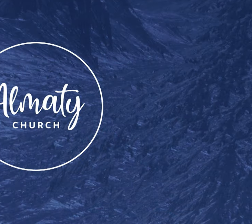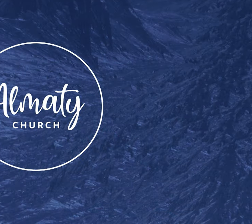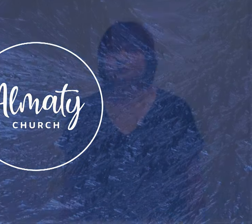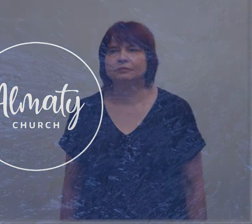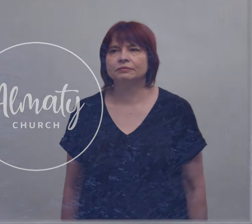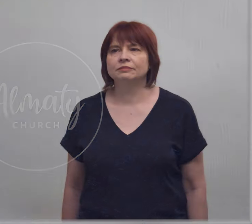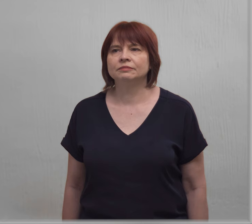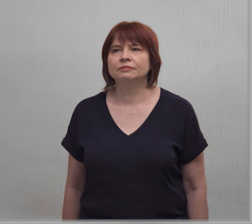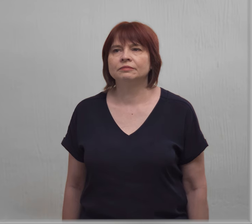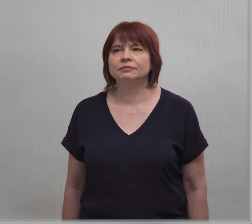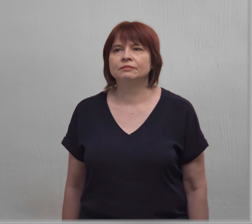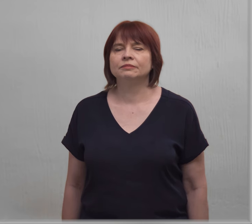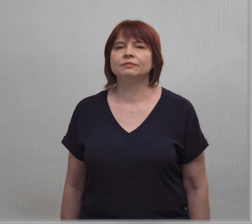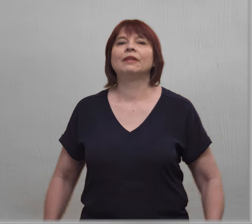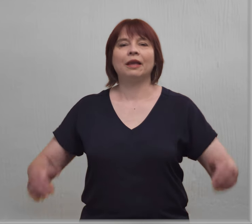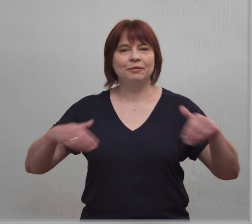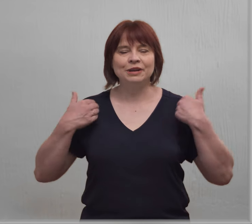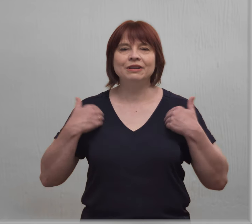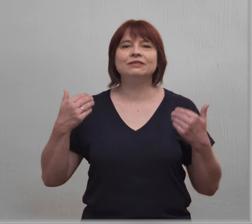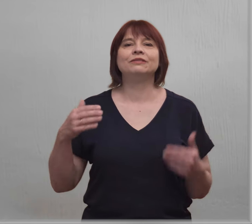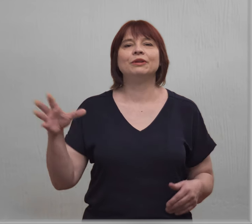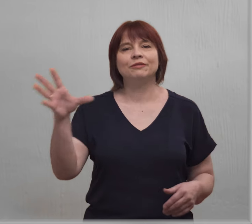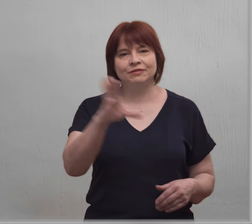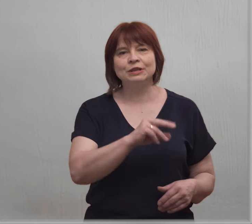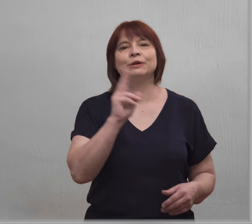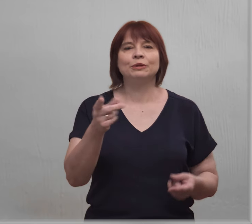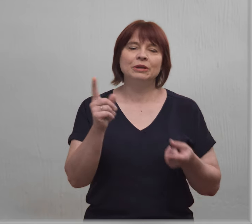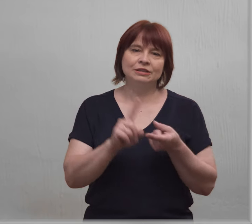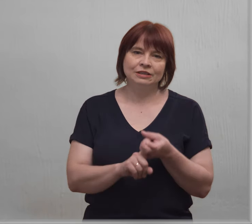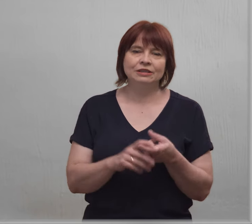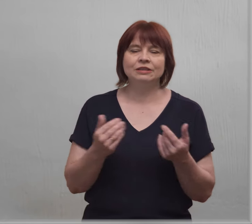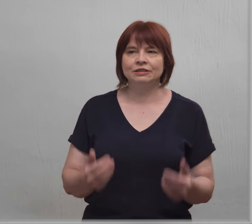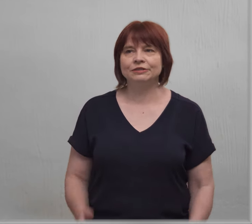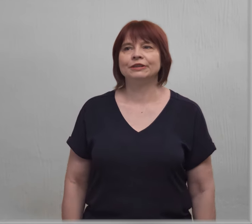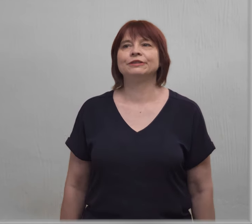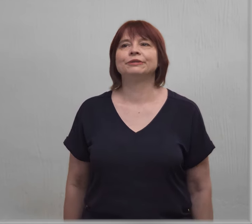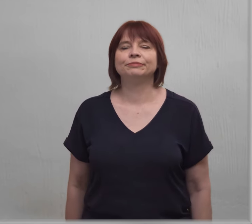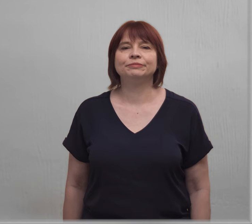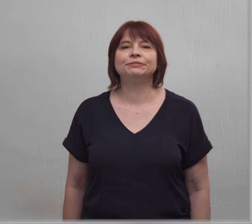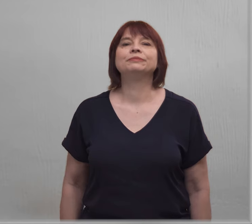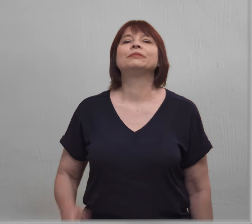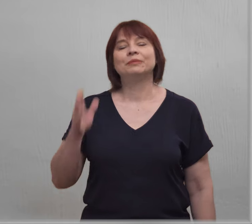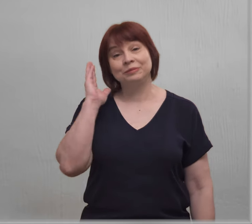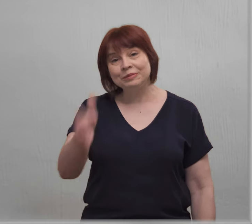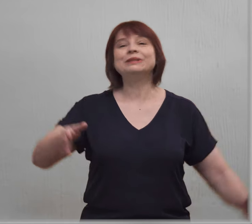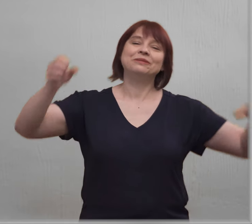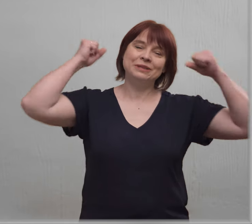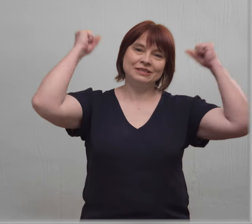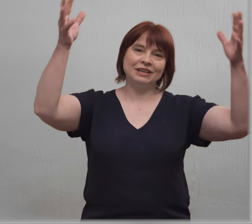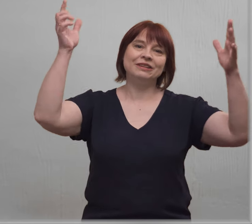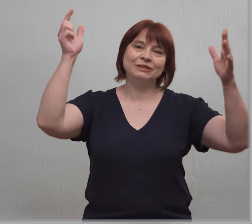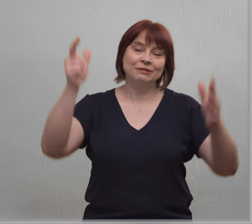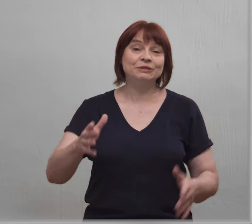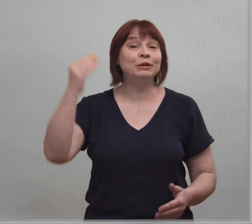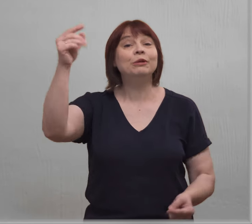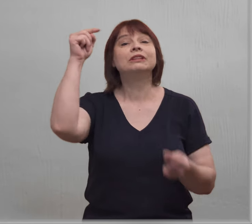вас. Приветствуем всех тех, кто присоединился сейчас в эфире к нам. Будем славить Господа,